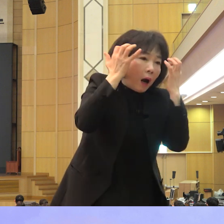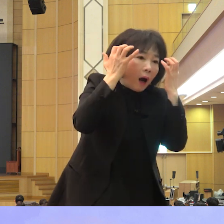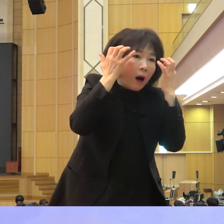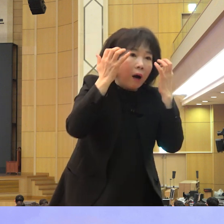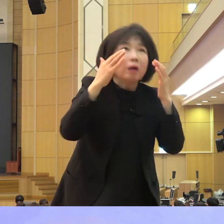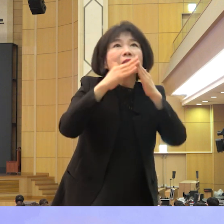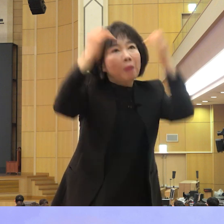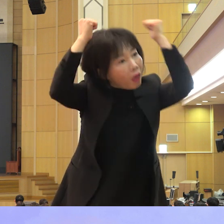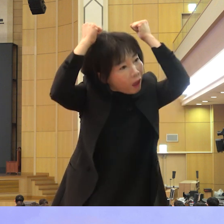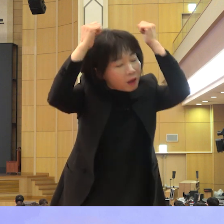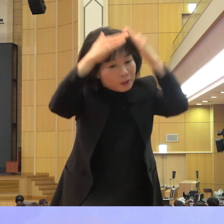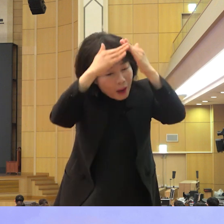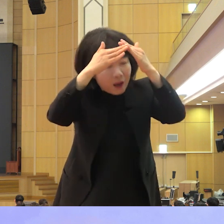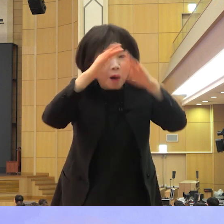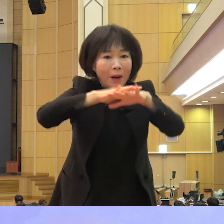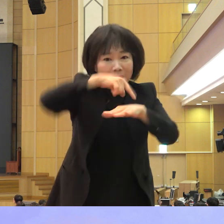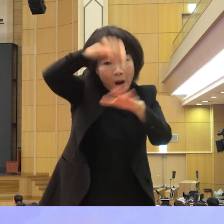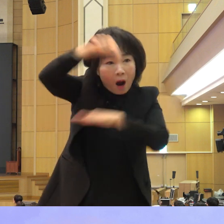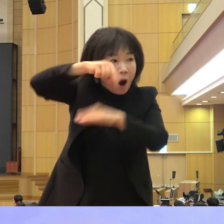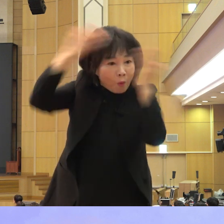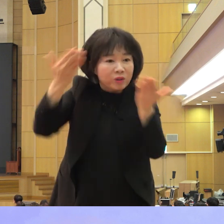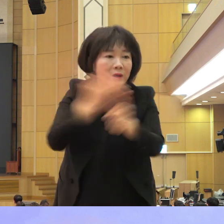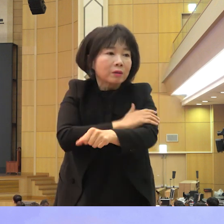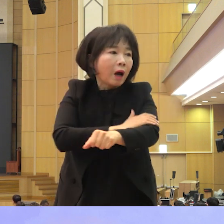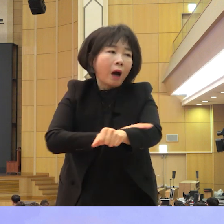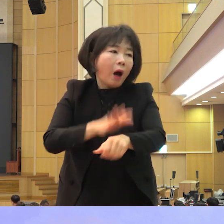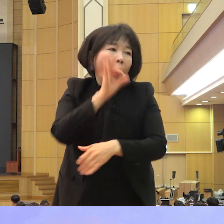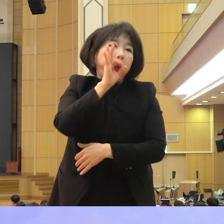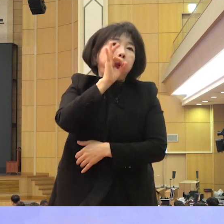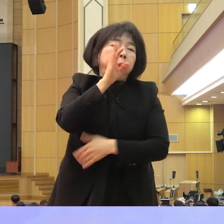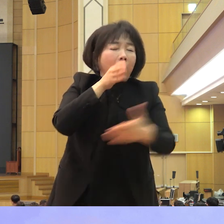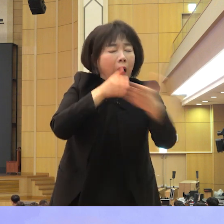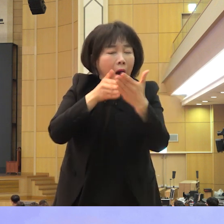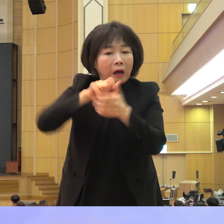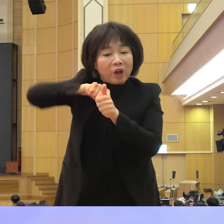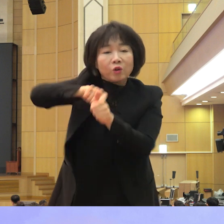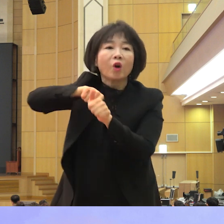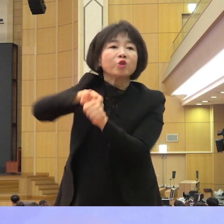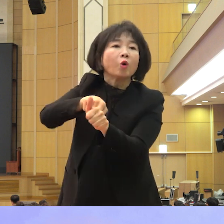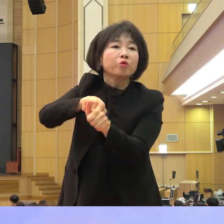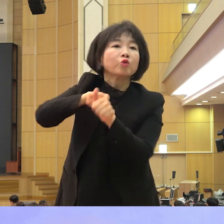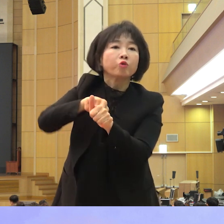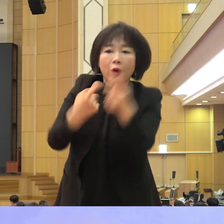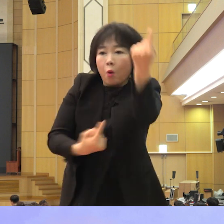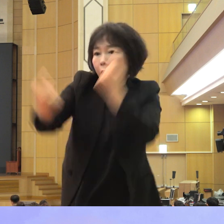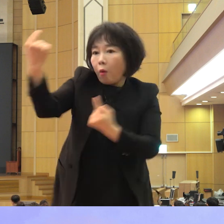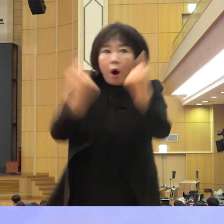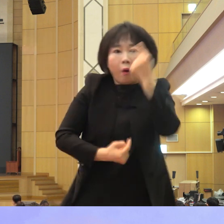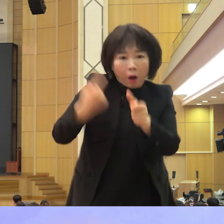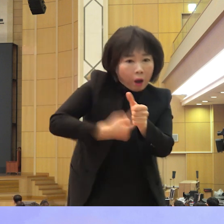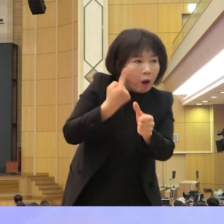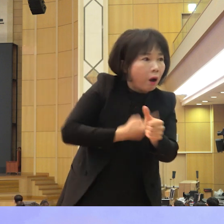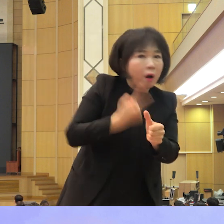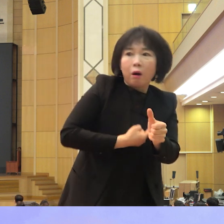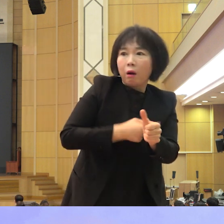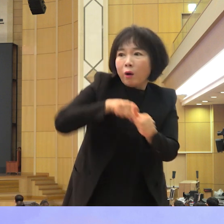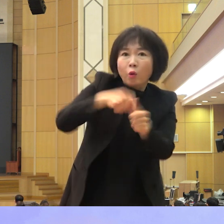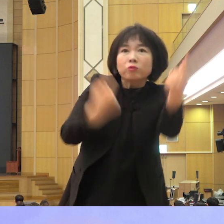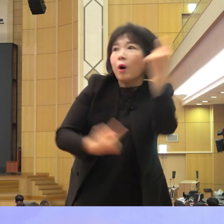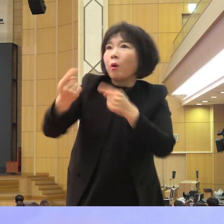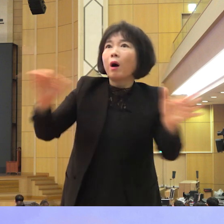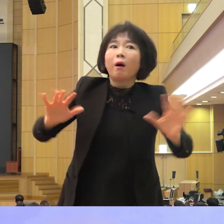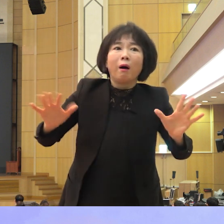집안에 있어도 손으로 하는 것마다 모든 만사가 다 저주가 따라다닌다는 것입니다. 그래서